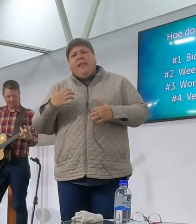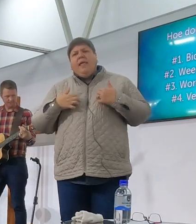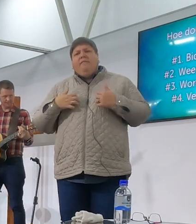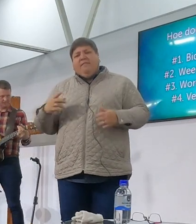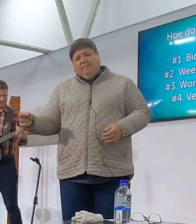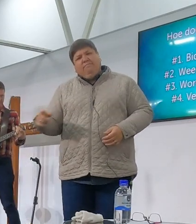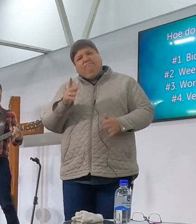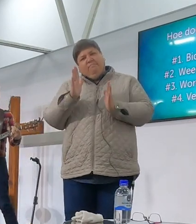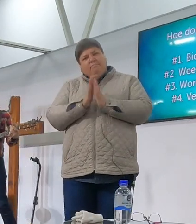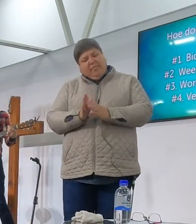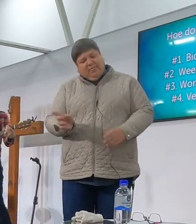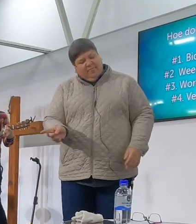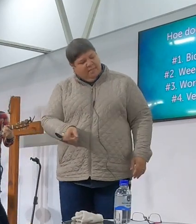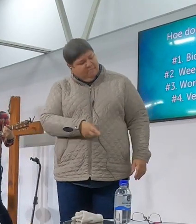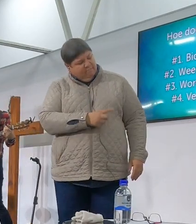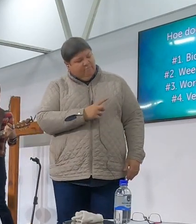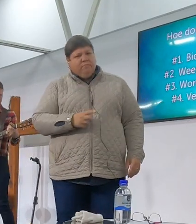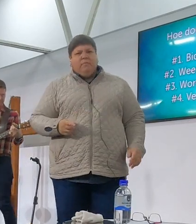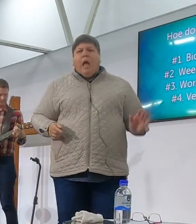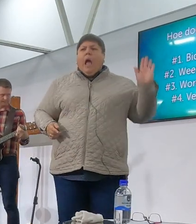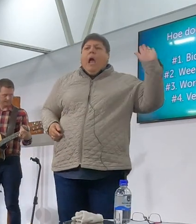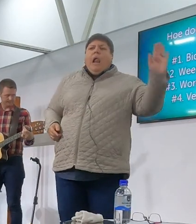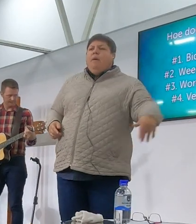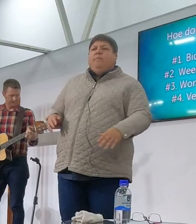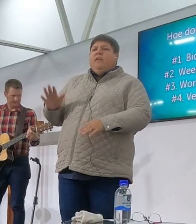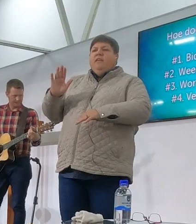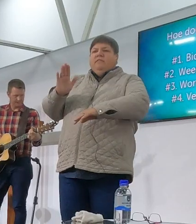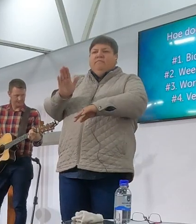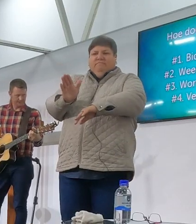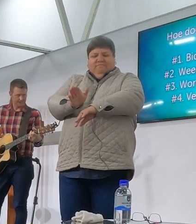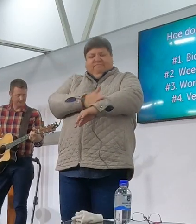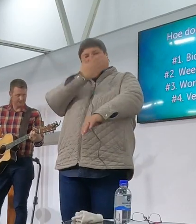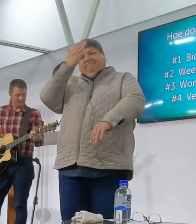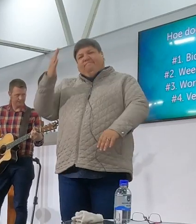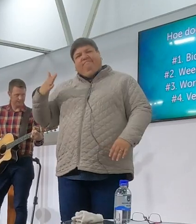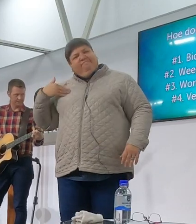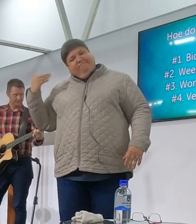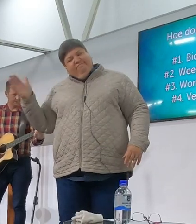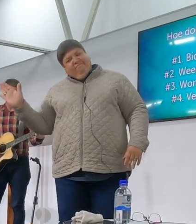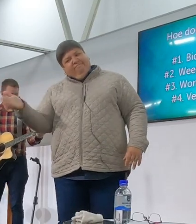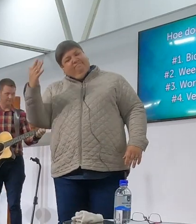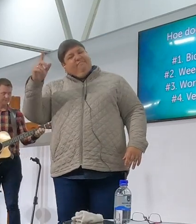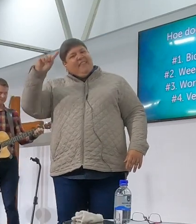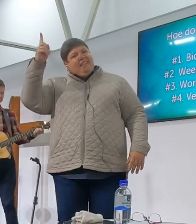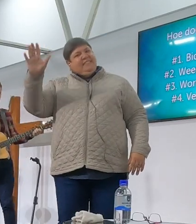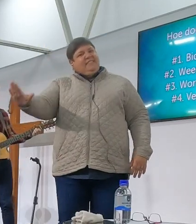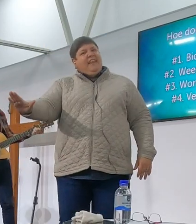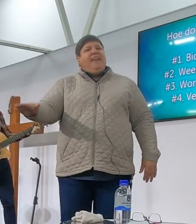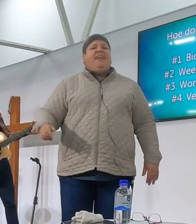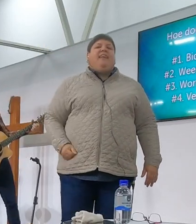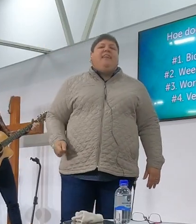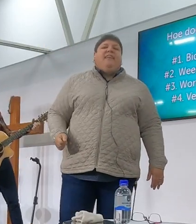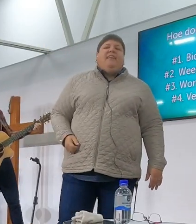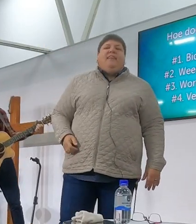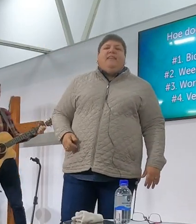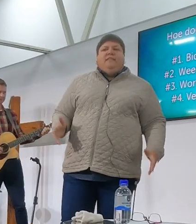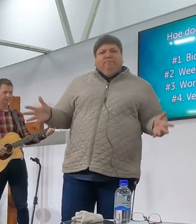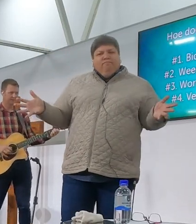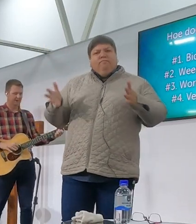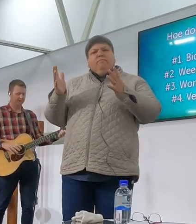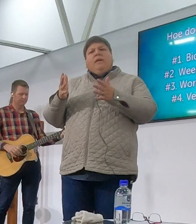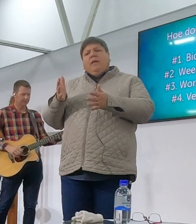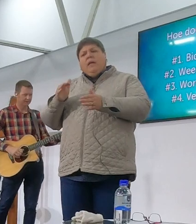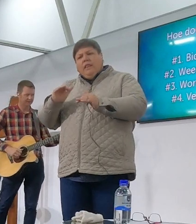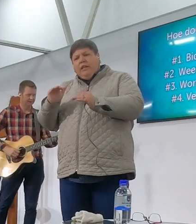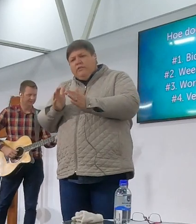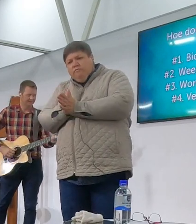hardloop. Maar om die hart klap, klap hom net so met 'n blessing teen sy rug en sê, man, is lekker om jou by die kerk te hê. Komplimenteer